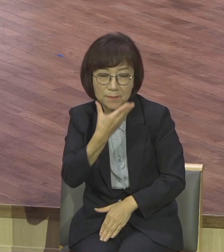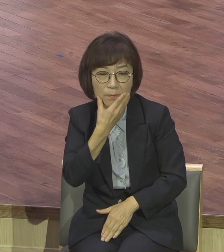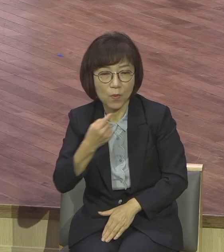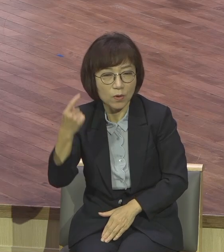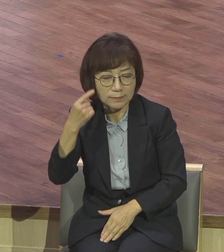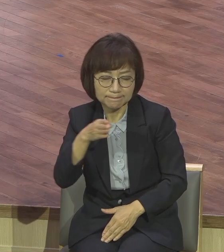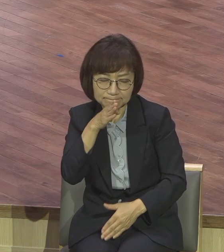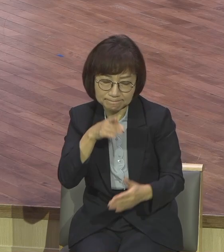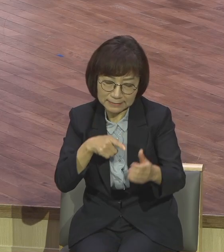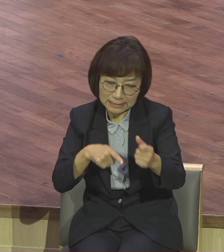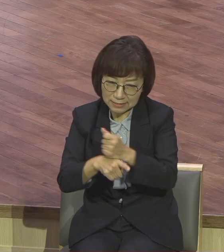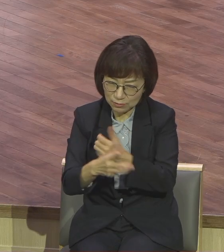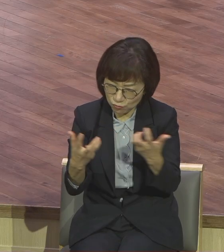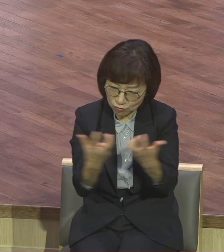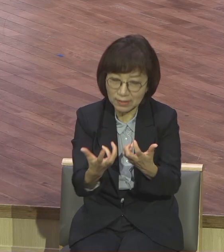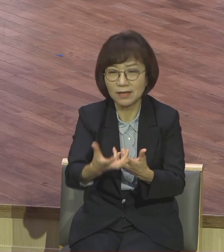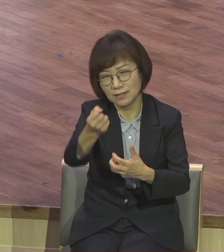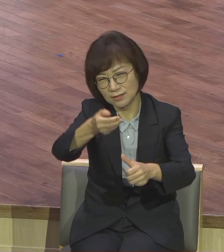복음의 진리로 충만하시길 바랍니다.